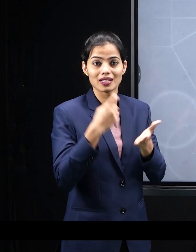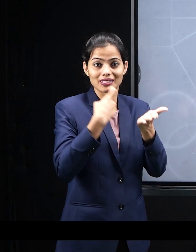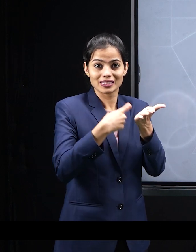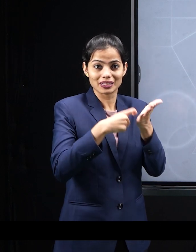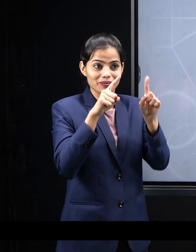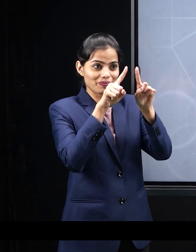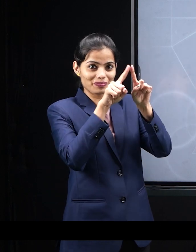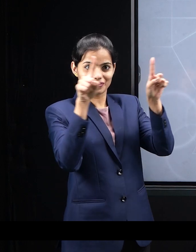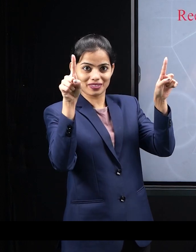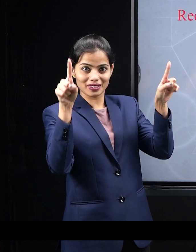దీర్ఘచతురస్రం.